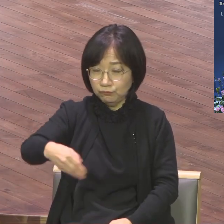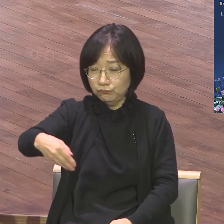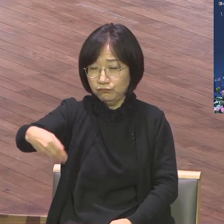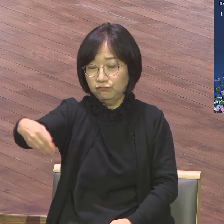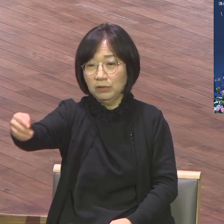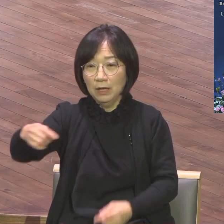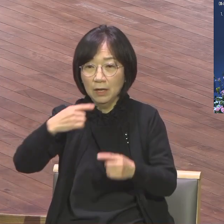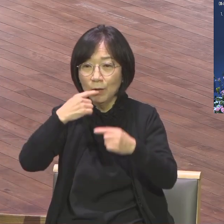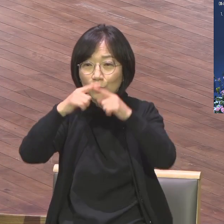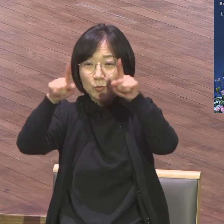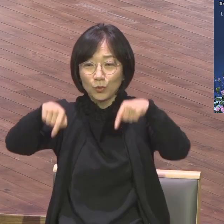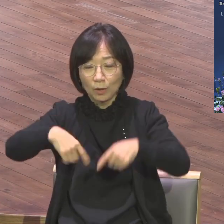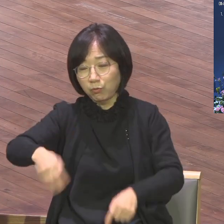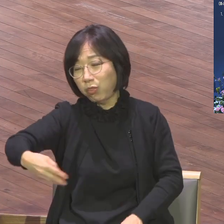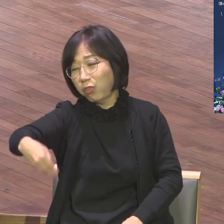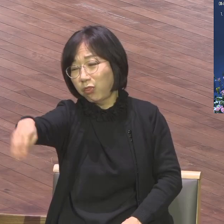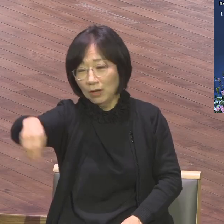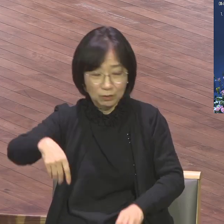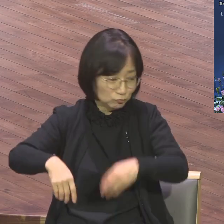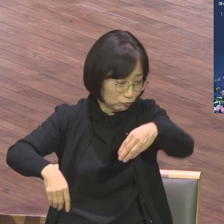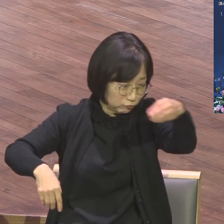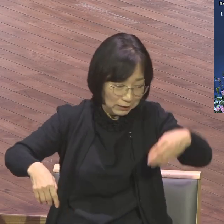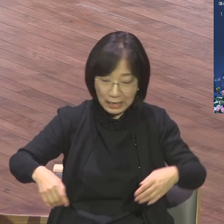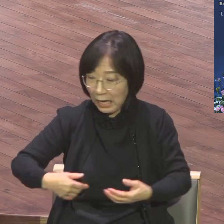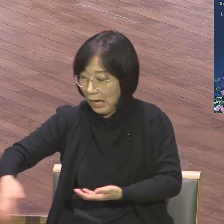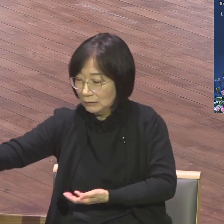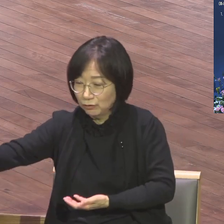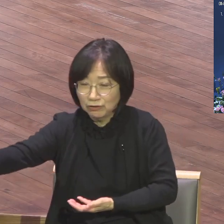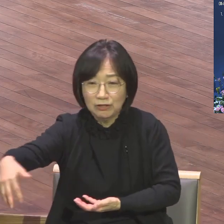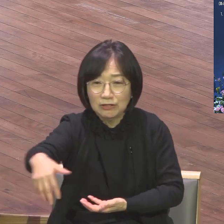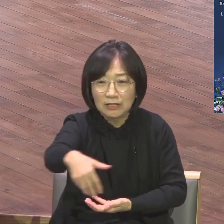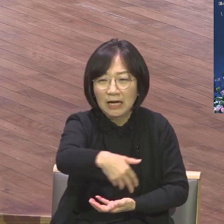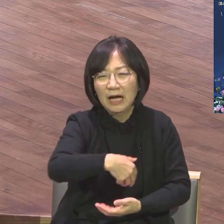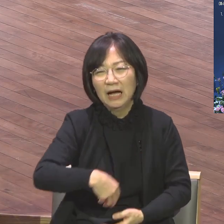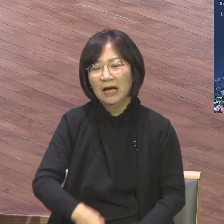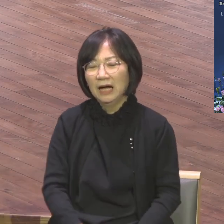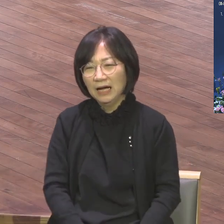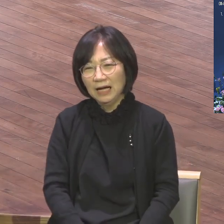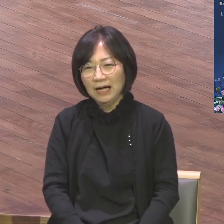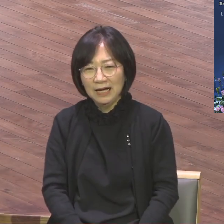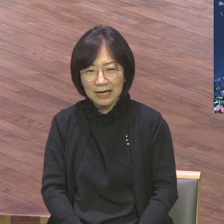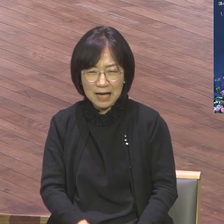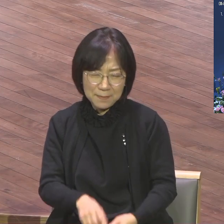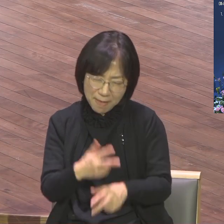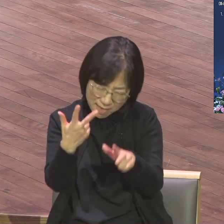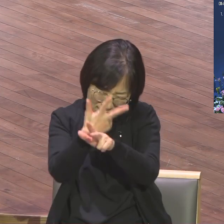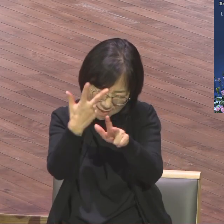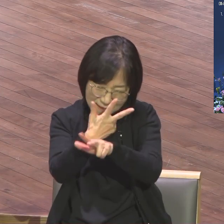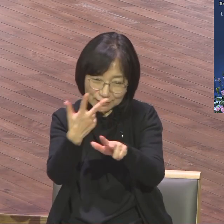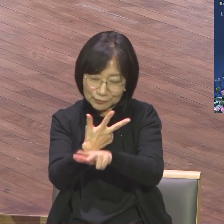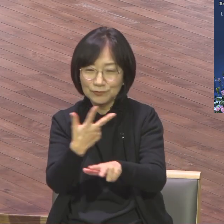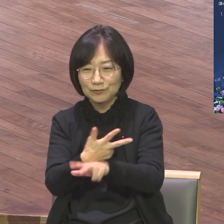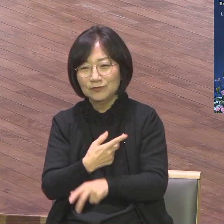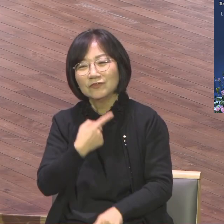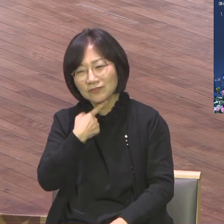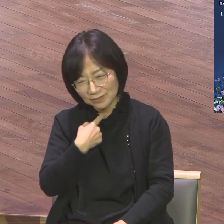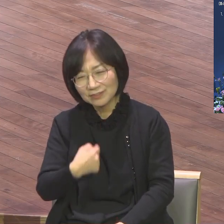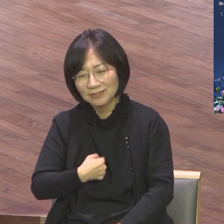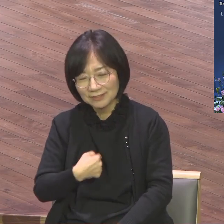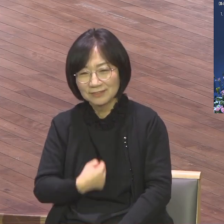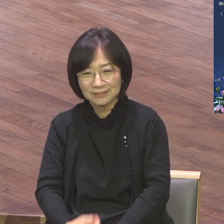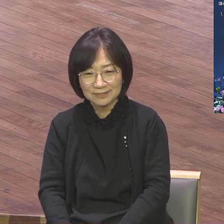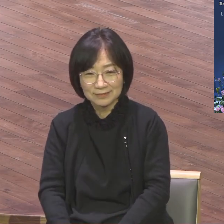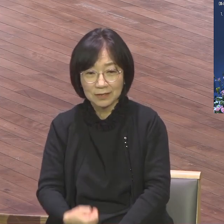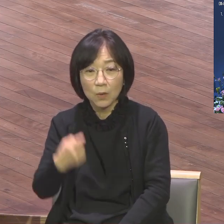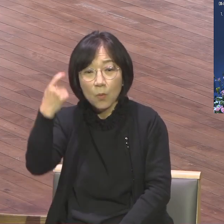이 종이들이 휘 돌아들이. 그걸 다 줄 수가 다 줄 수가. 그거를 매주 하는 매주.